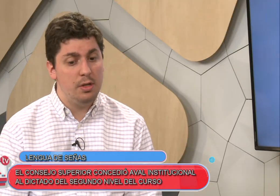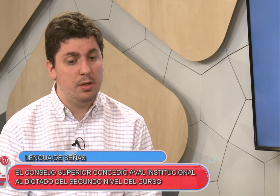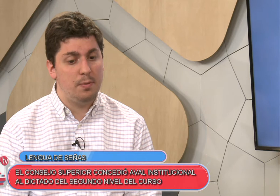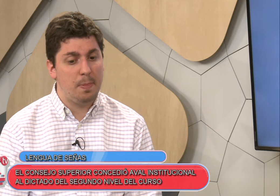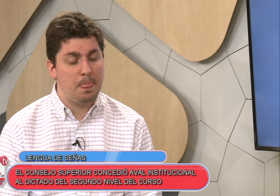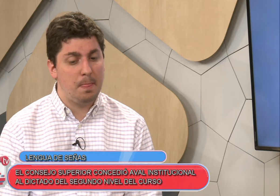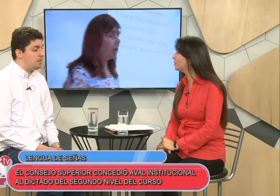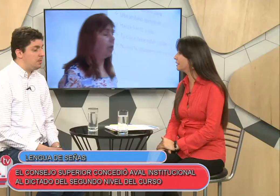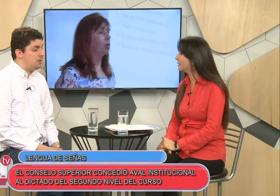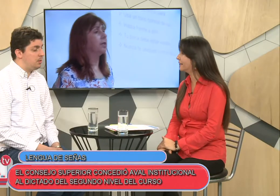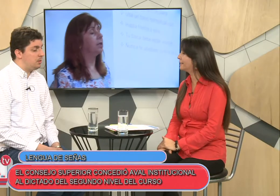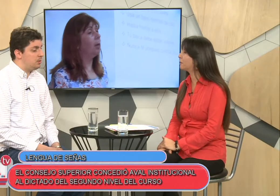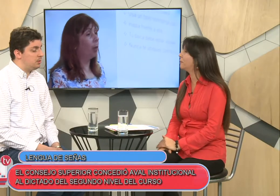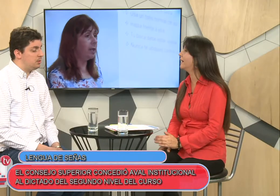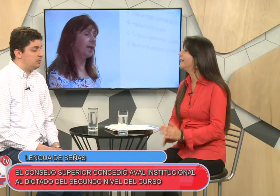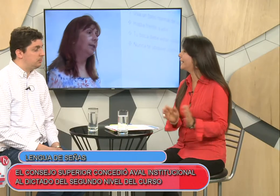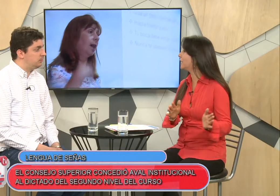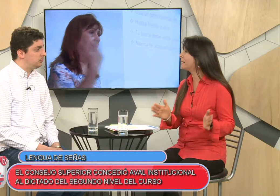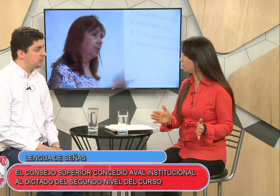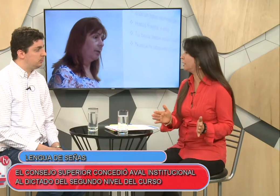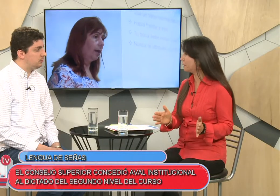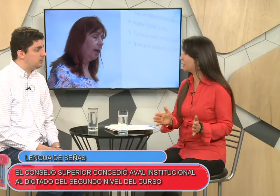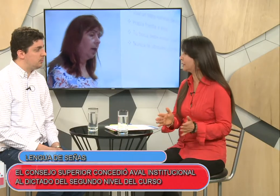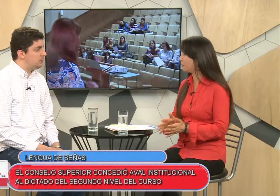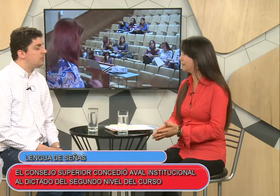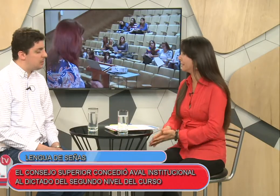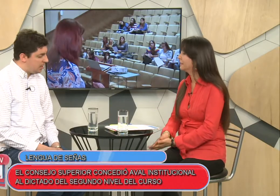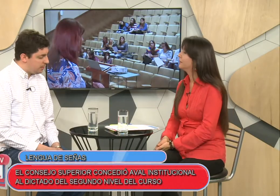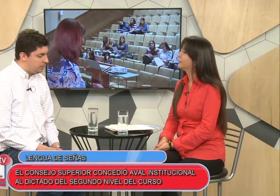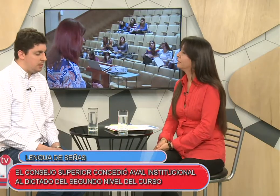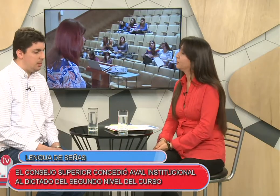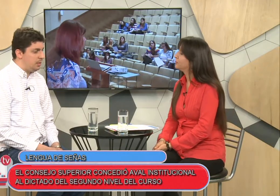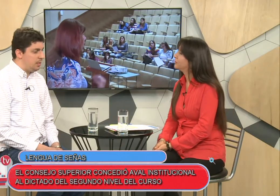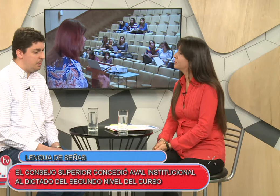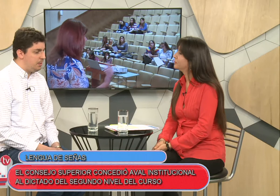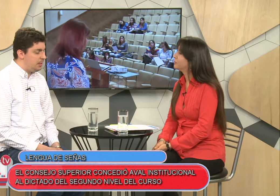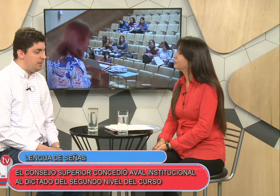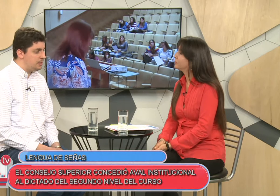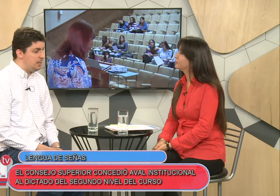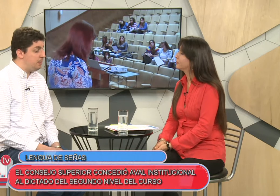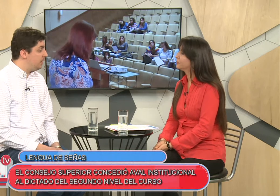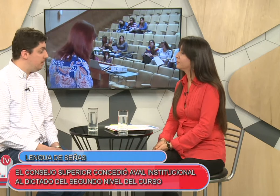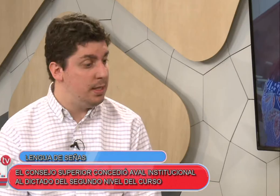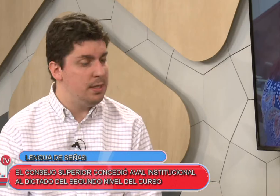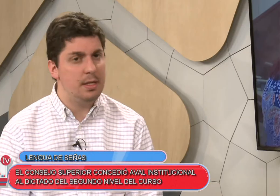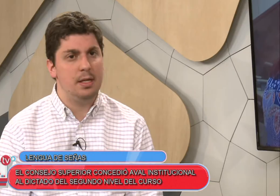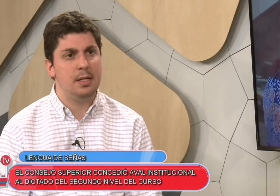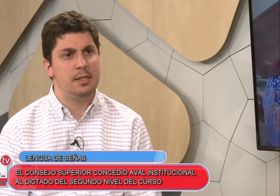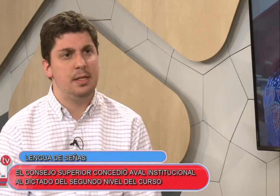la gente que se suma en esta primera etapa que fue en el primer cuatrimestre. Claro. La primera etapa que se da al primer nivel, que se da